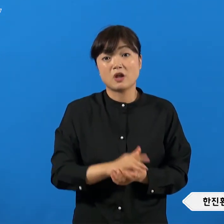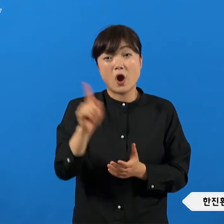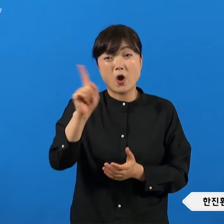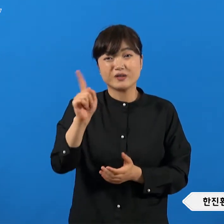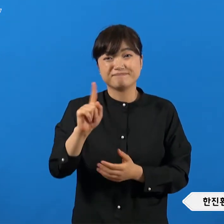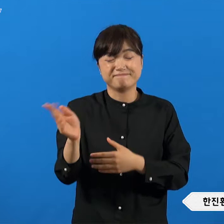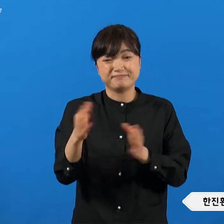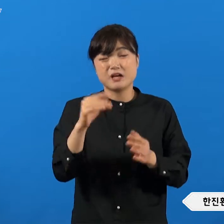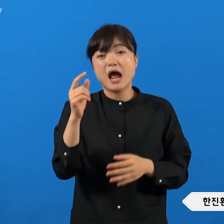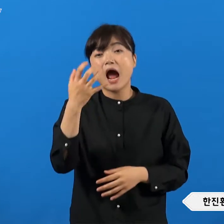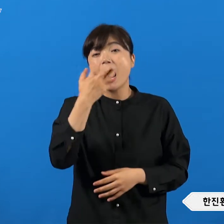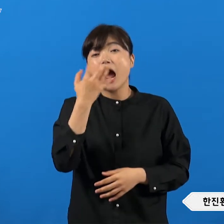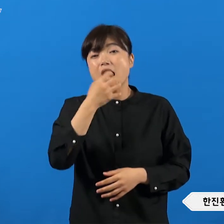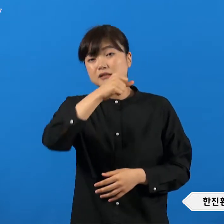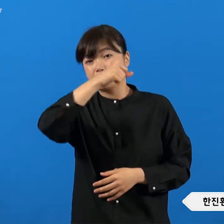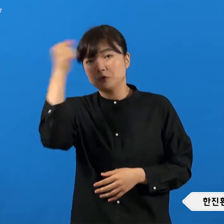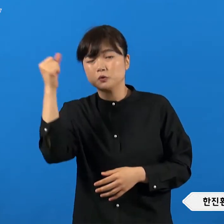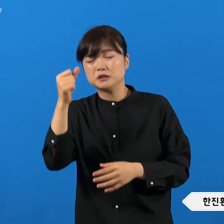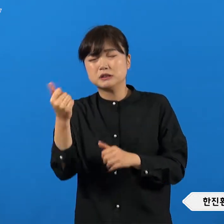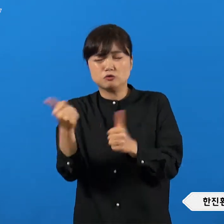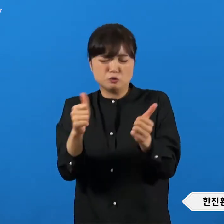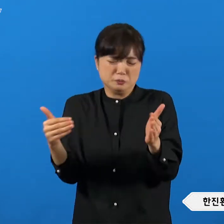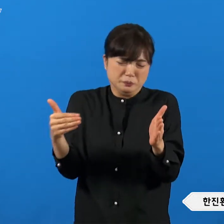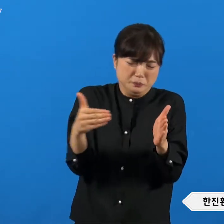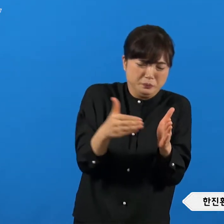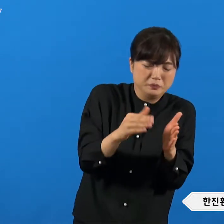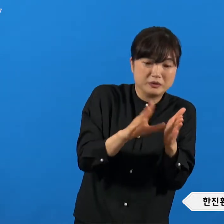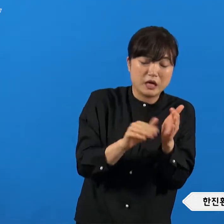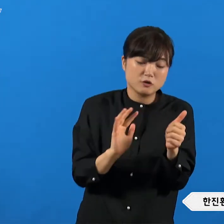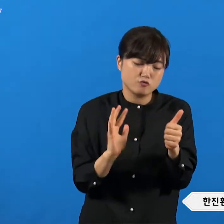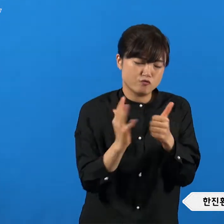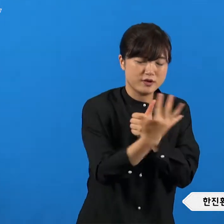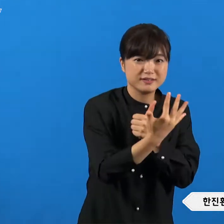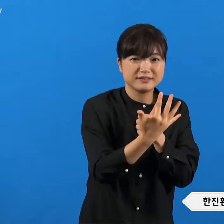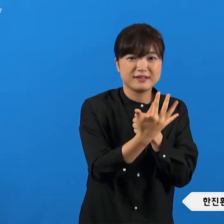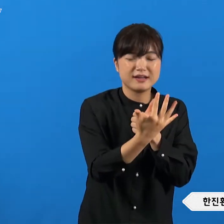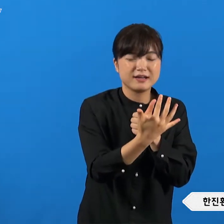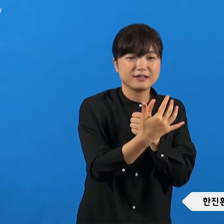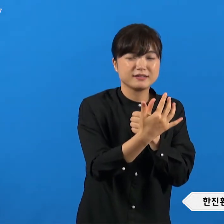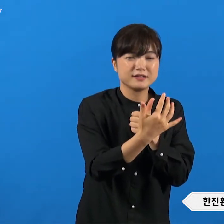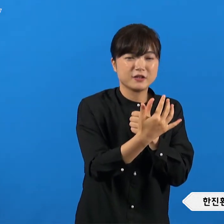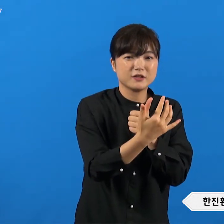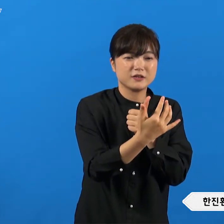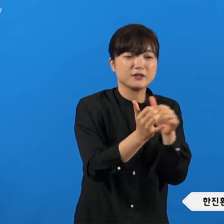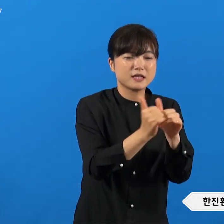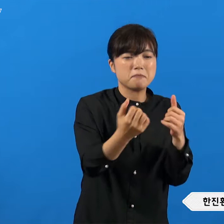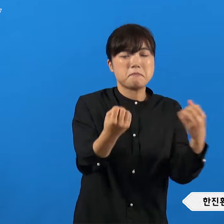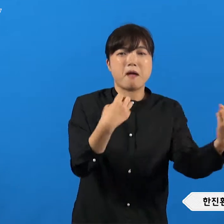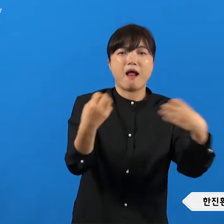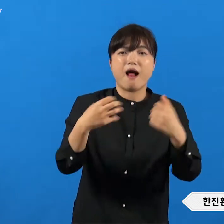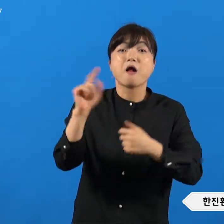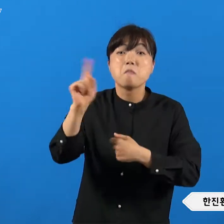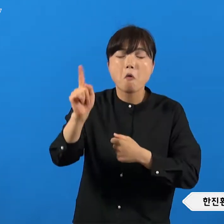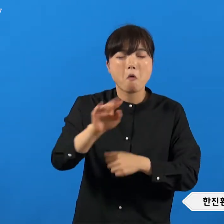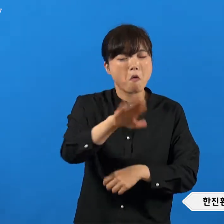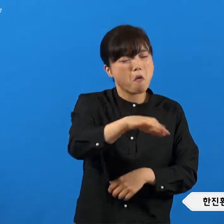어떤 장로님이 임종을 맡게 됐는데 둘러서 있던 집사님 중에 한 분이 얘기를